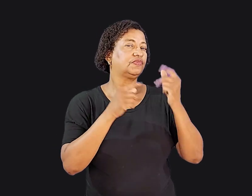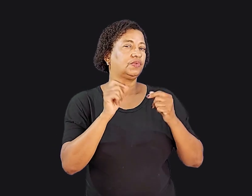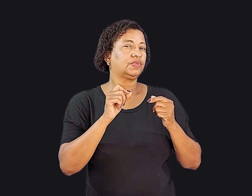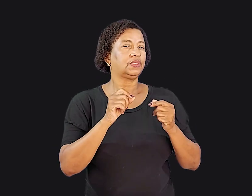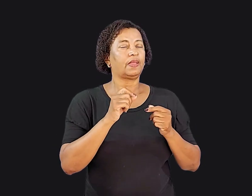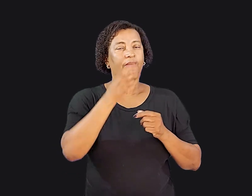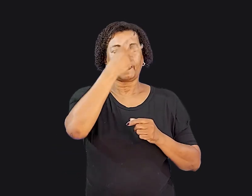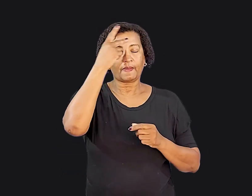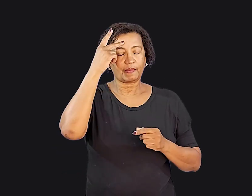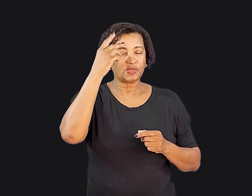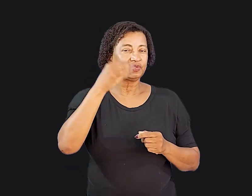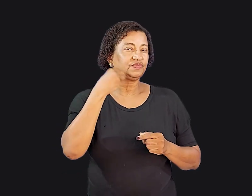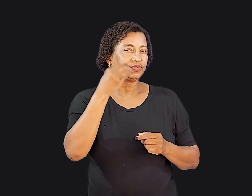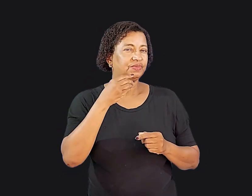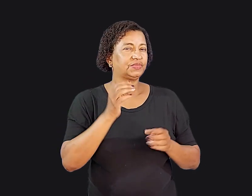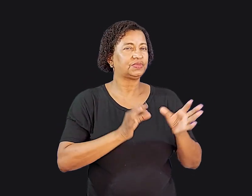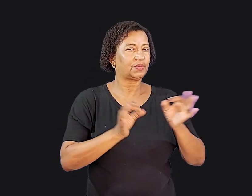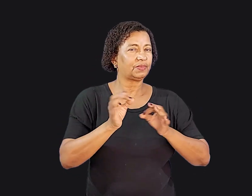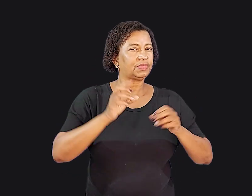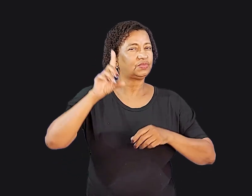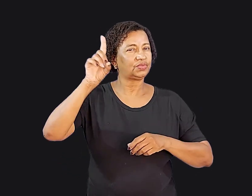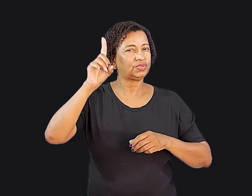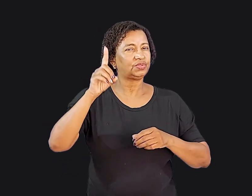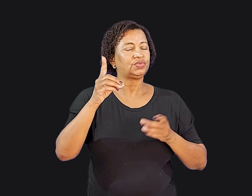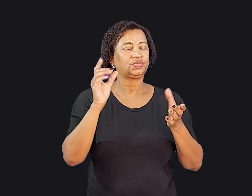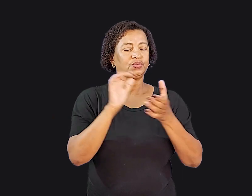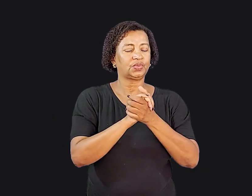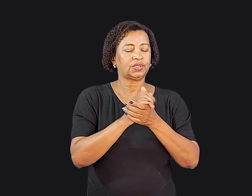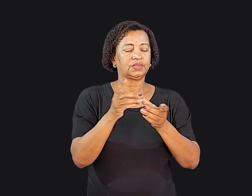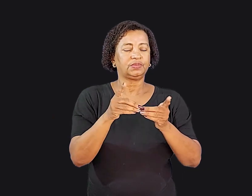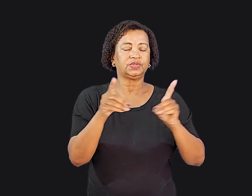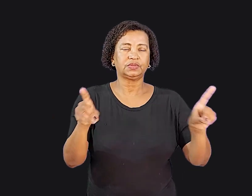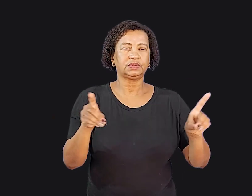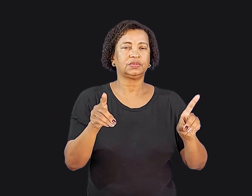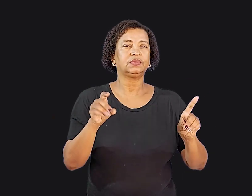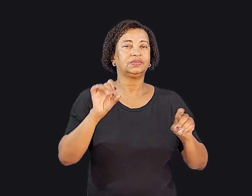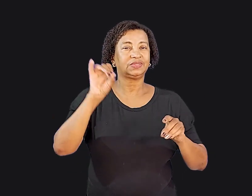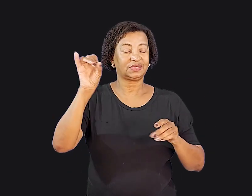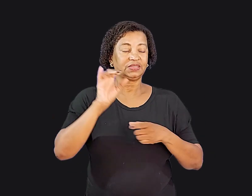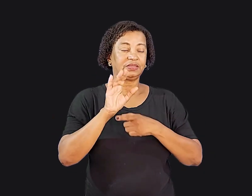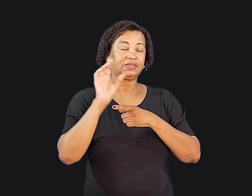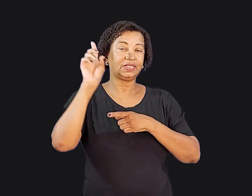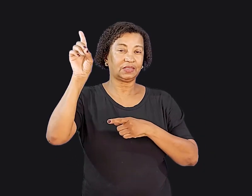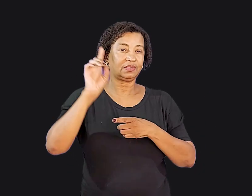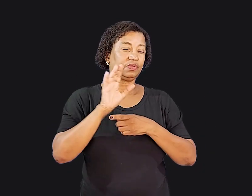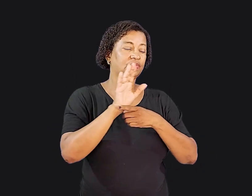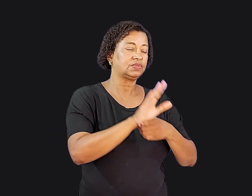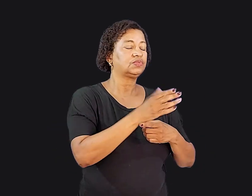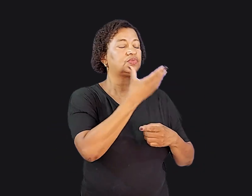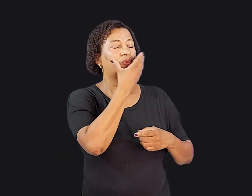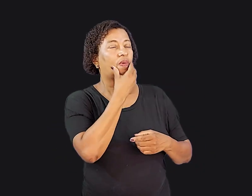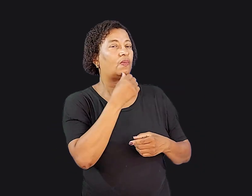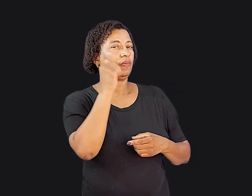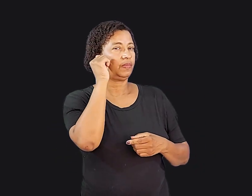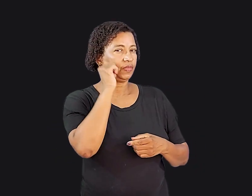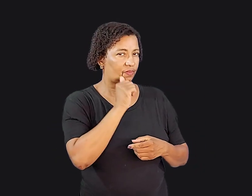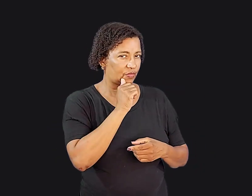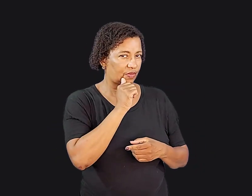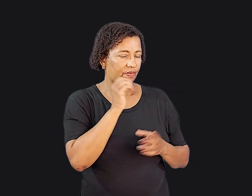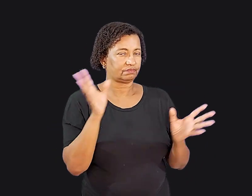ninguém experimentará o plano de Deus de um casamento indissolúvel, a não ser que Deus ajude esse homem e essa mulher.